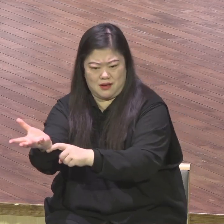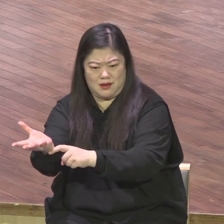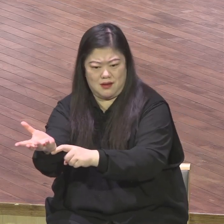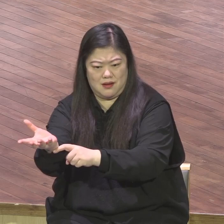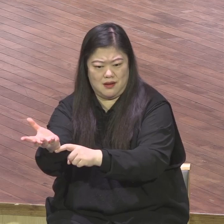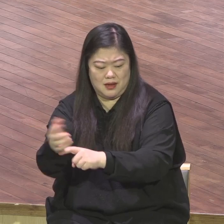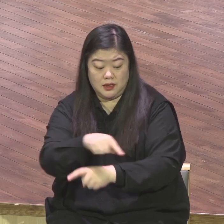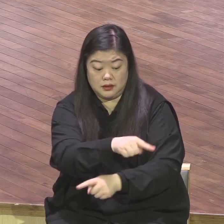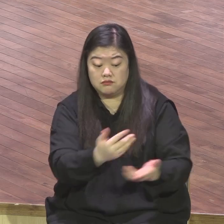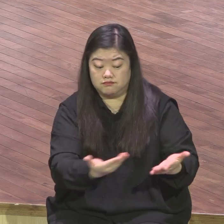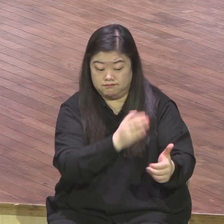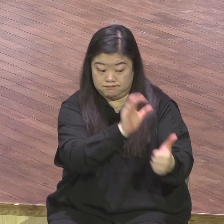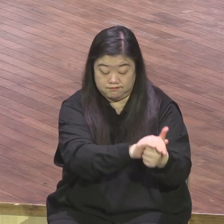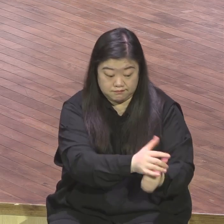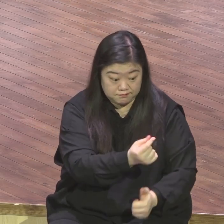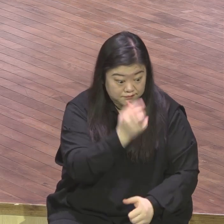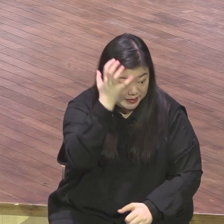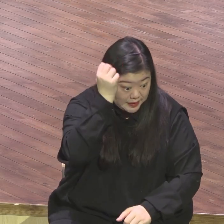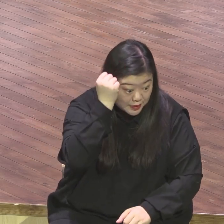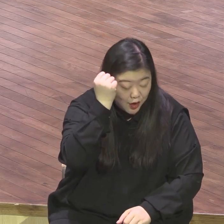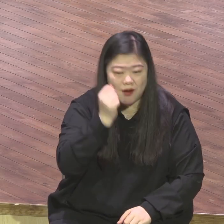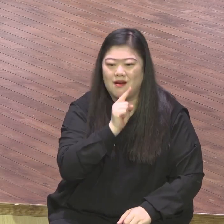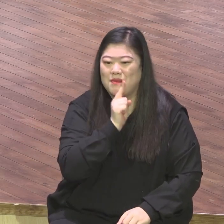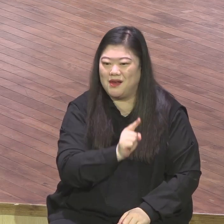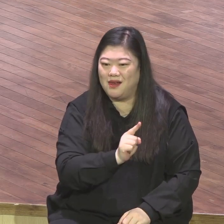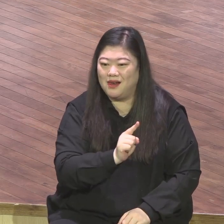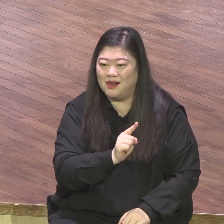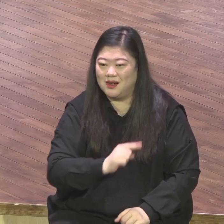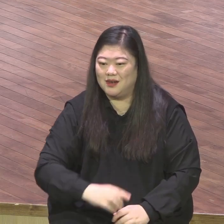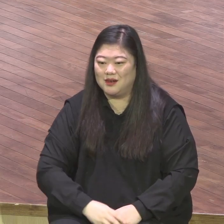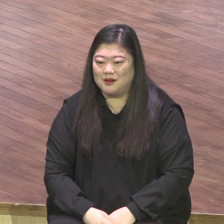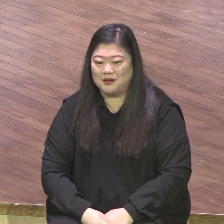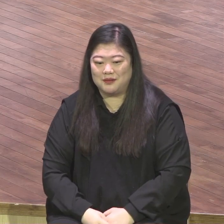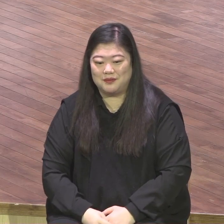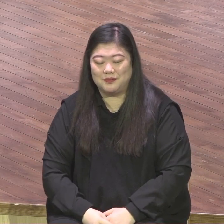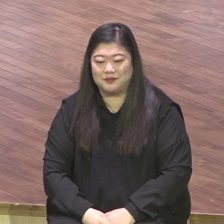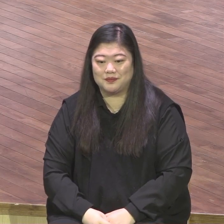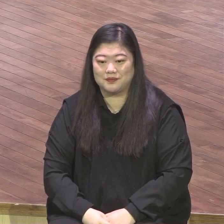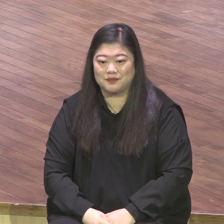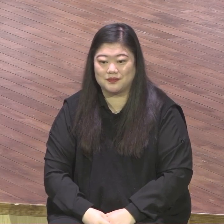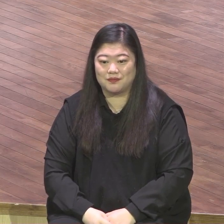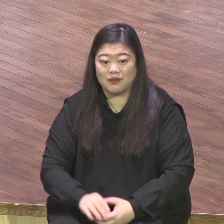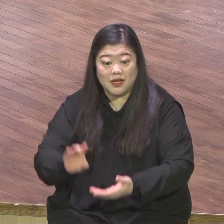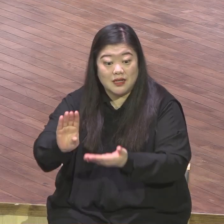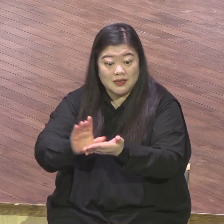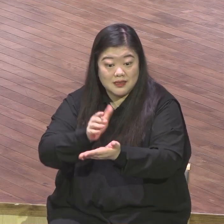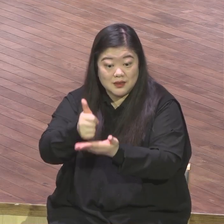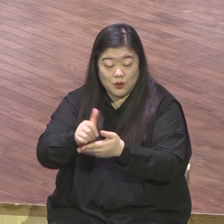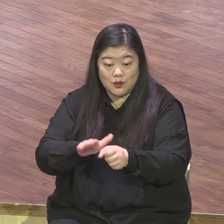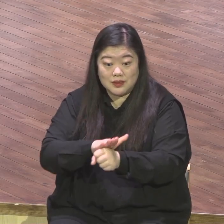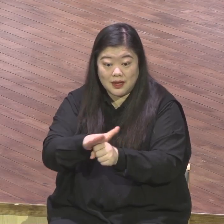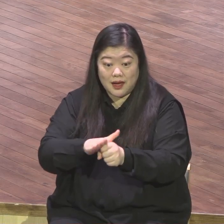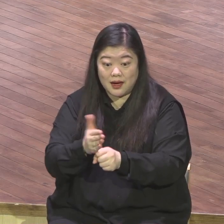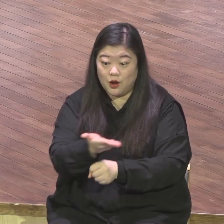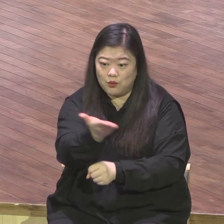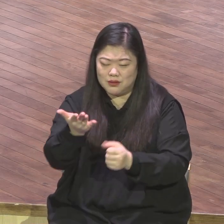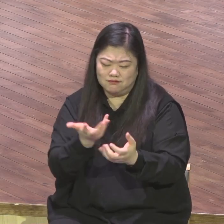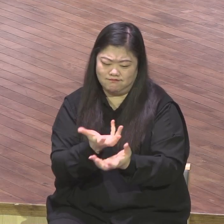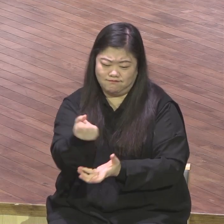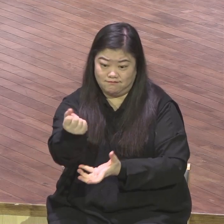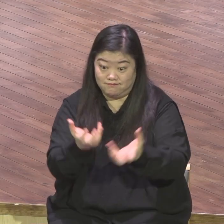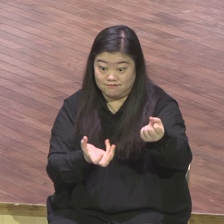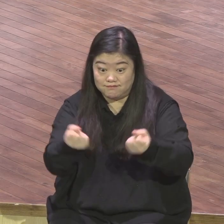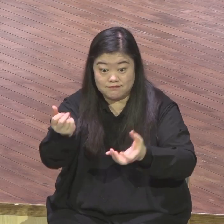전달하는 역할을 감당해라. 그렇게 말씀하고 있습니다. 그리스도의 사랑을 풍성히